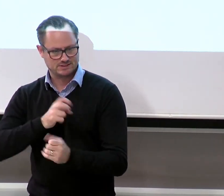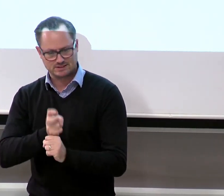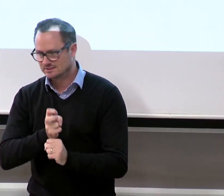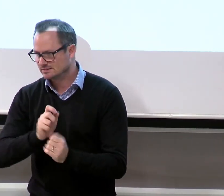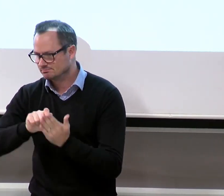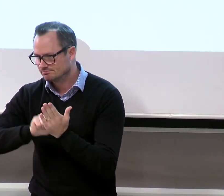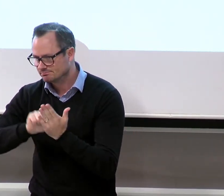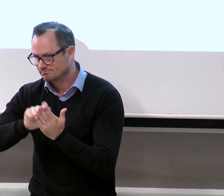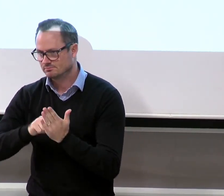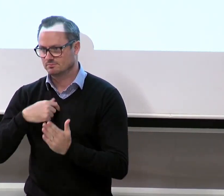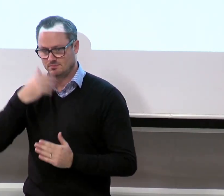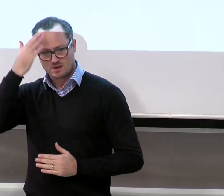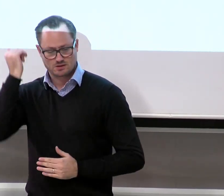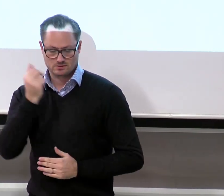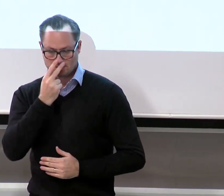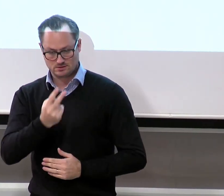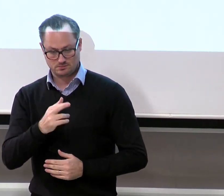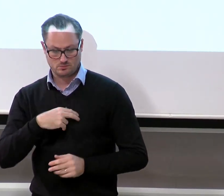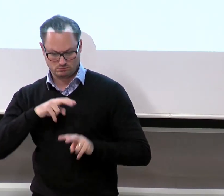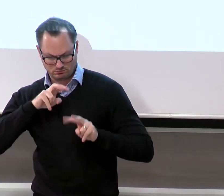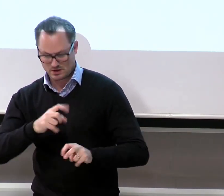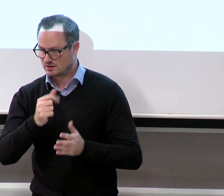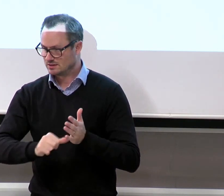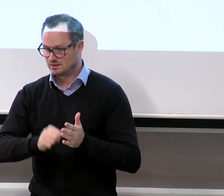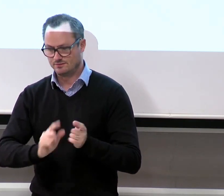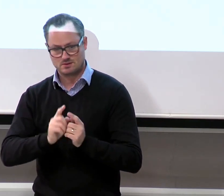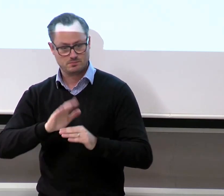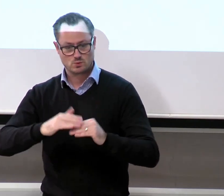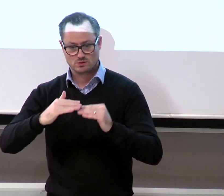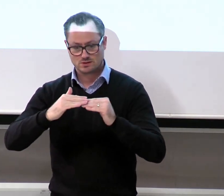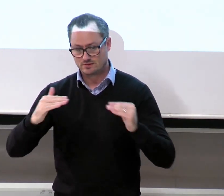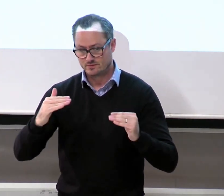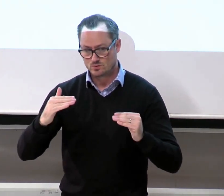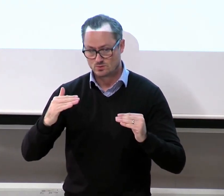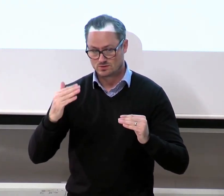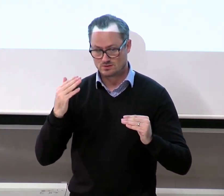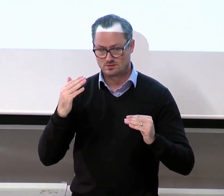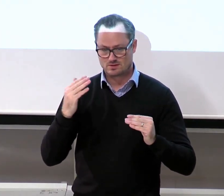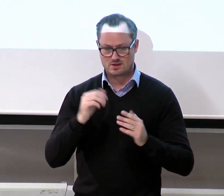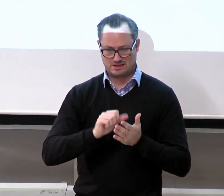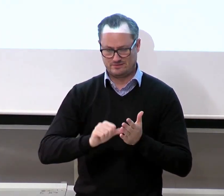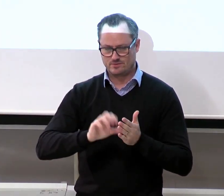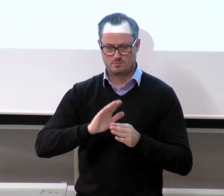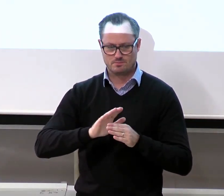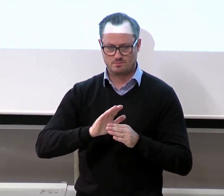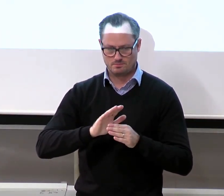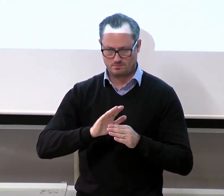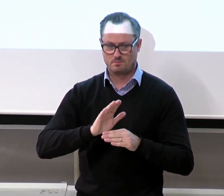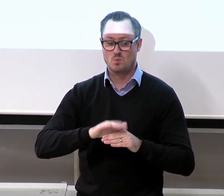i undervisningen när man gör när man gör diagnostiseringar.